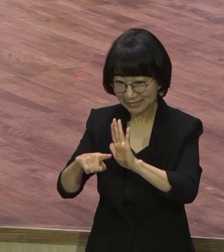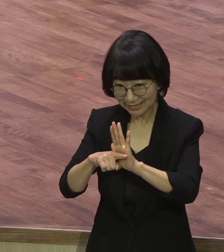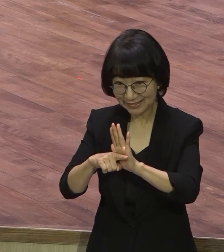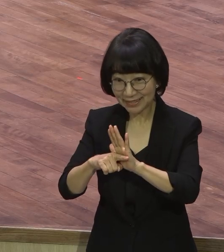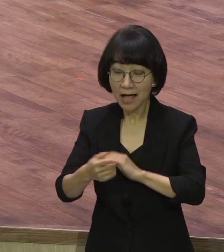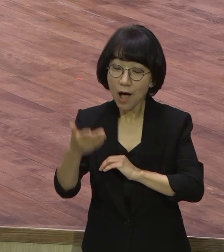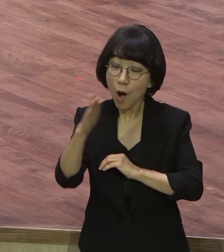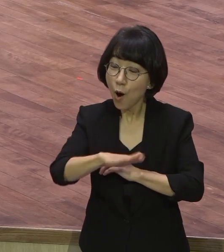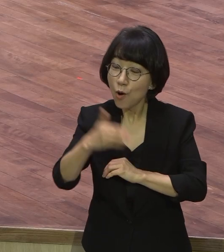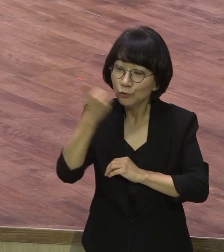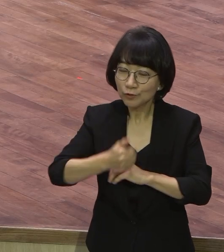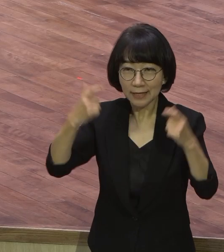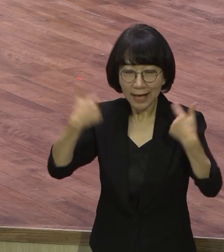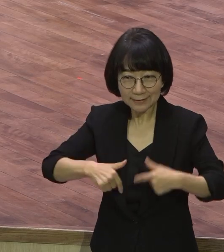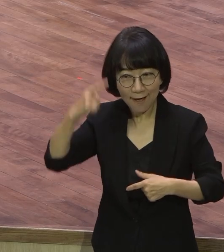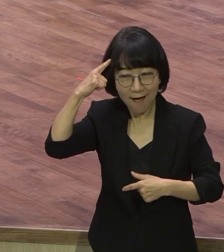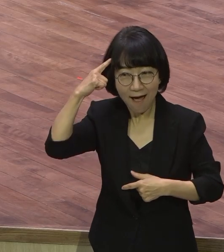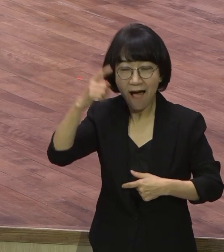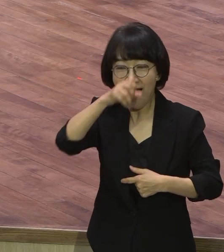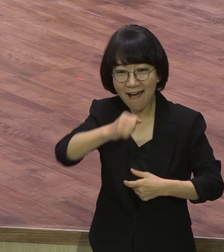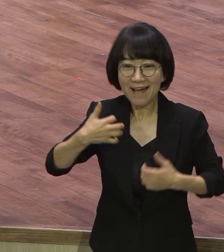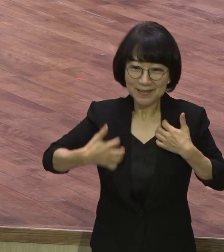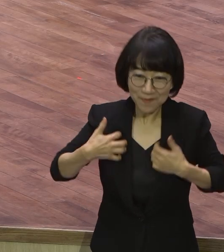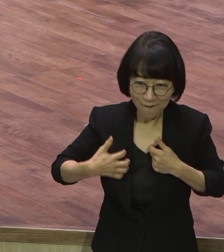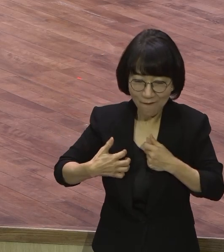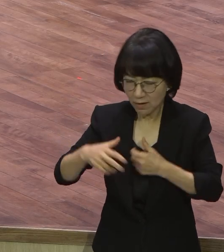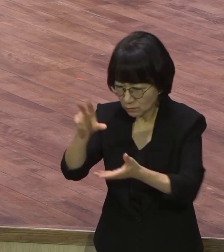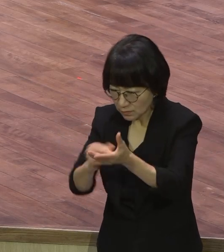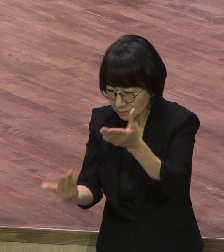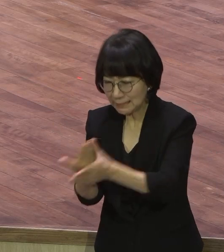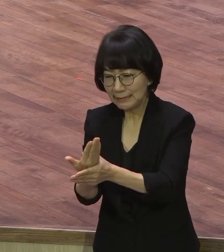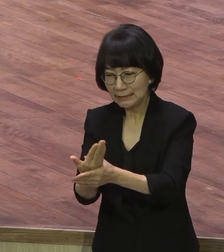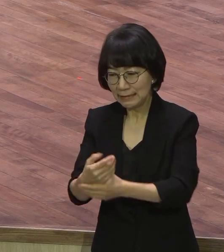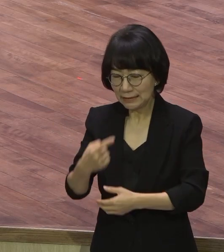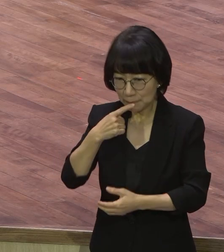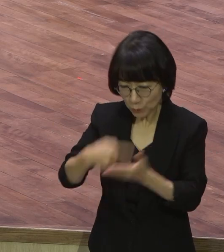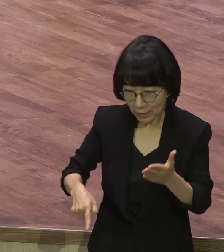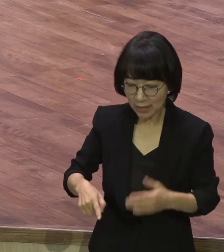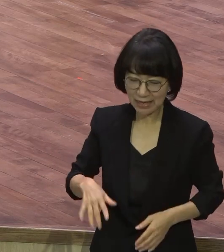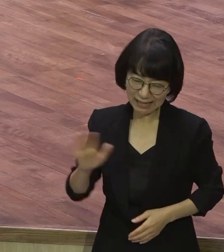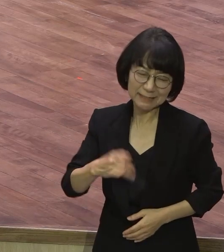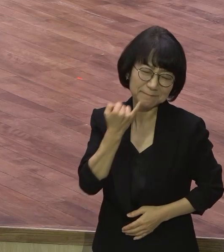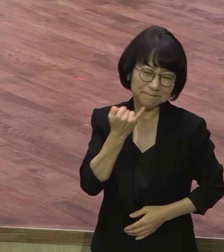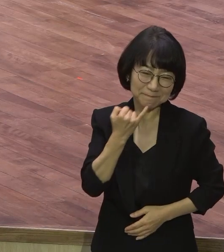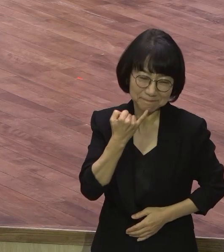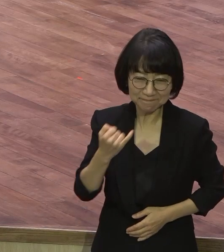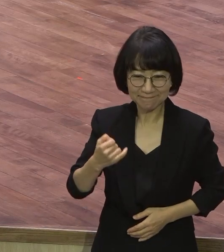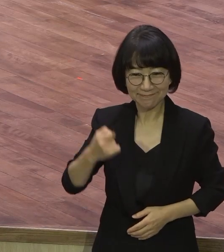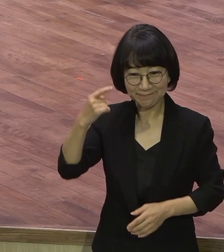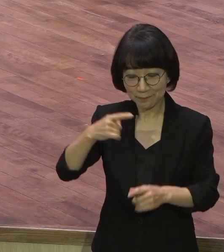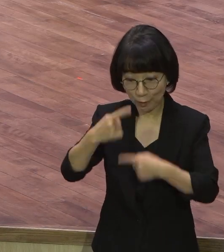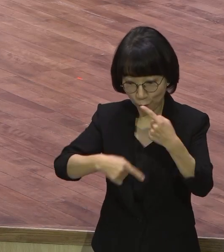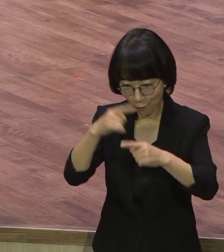사람은 늘 긍정적이야. 그러니까 뭐 좀 어렵고 힘든 손해를 받는다고 긍정적으로 말해요.